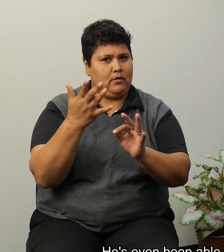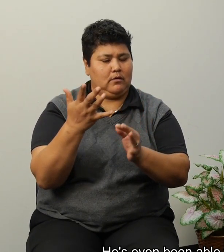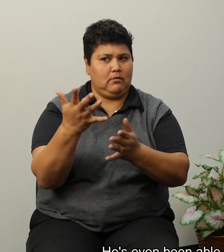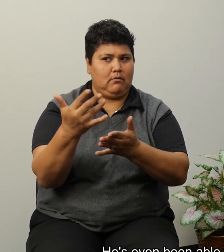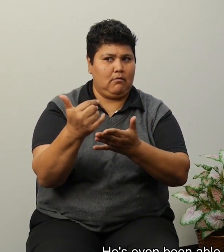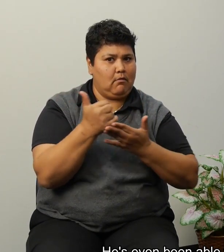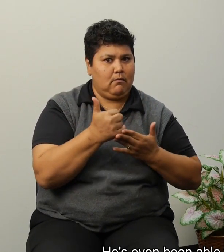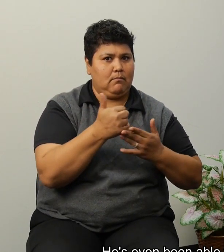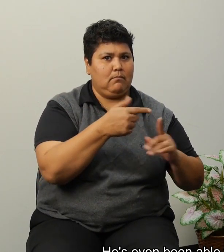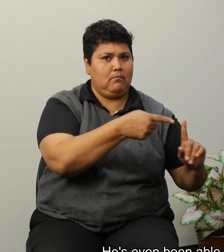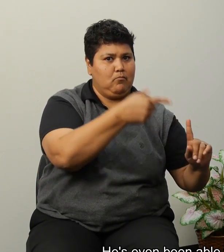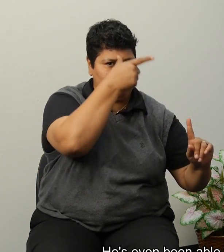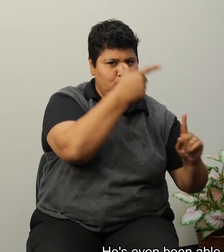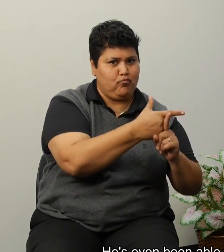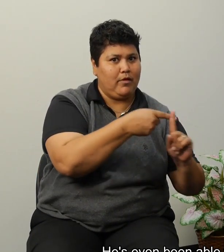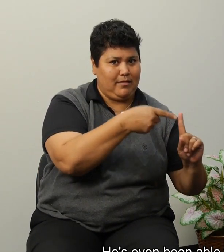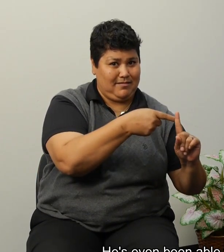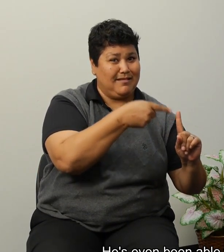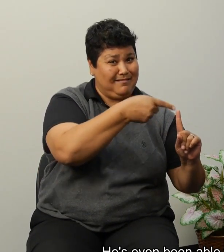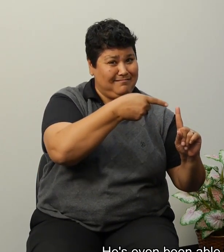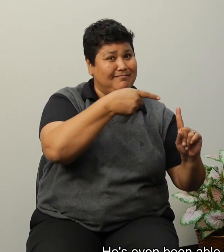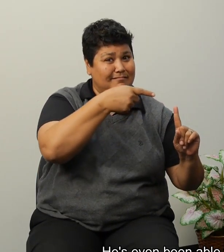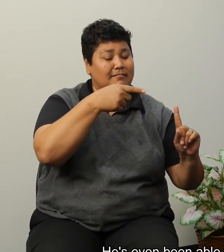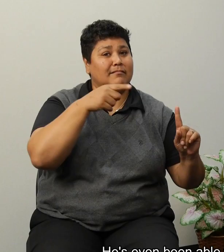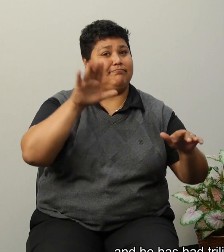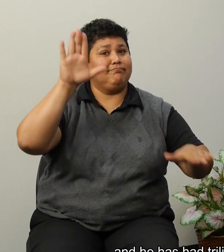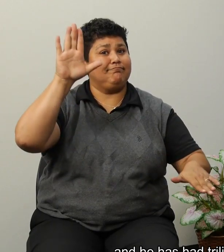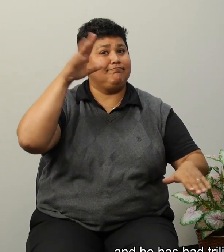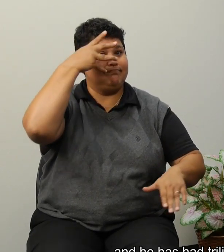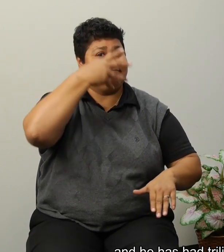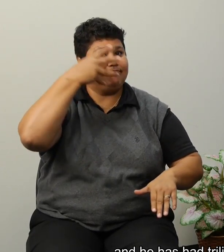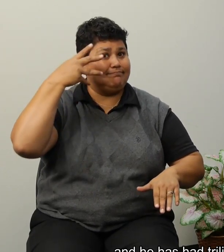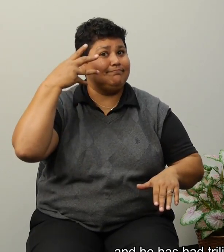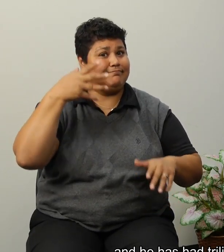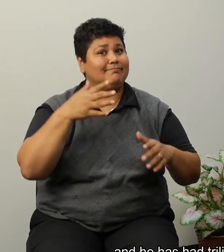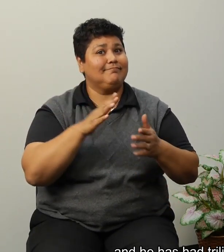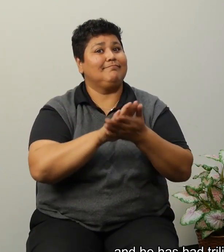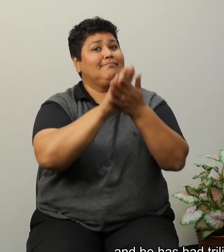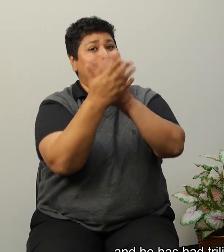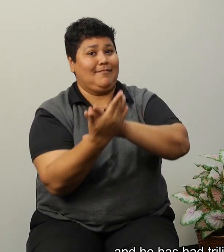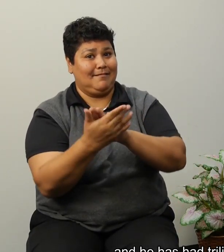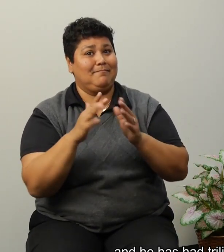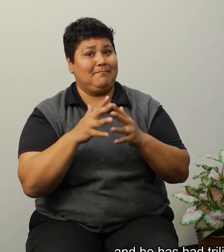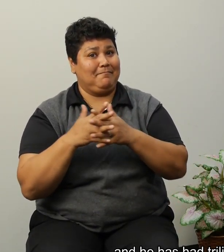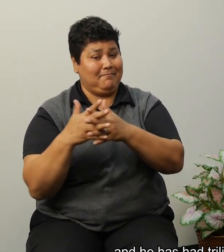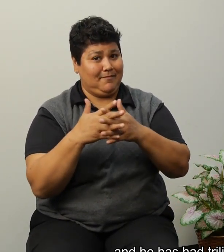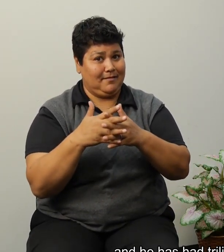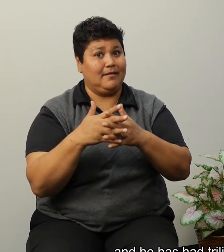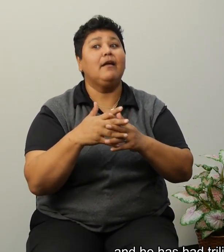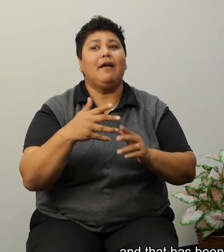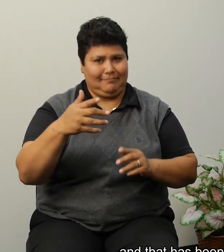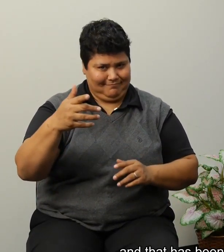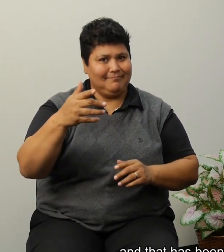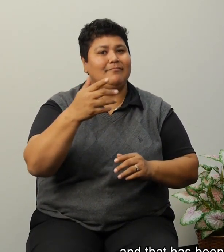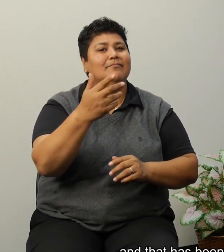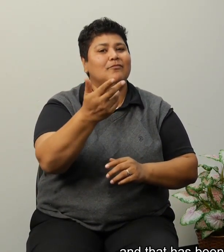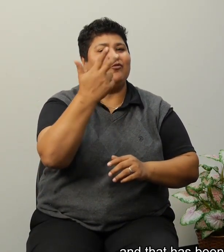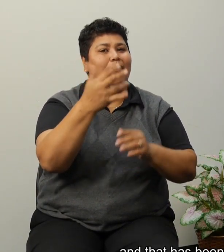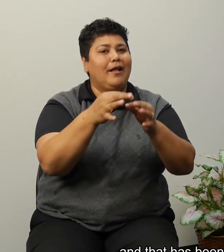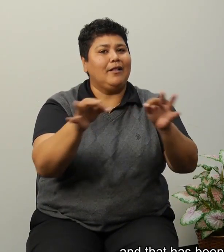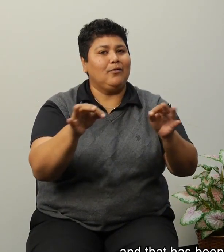ha tomado su ciudad su ciudadanía y he tenido intérpretes de tribus bilingües